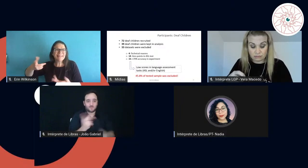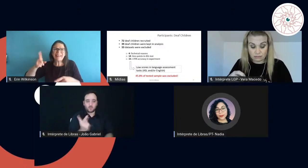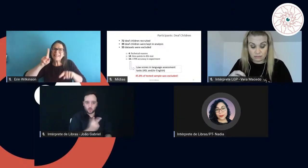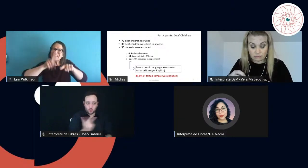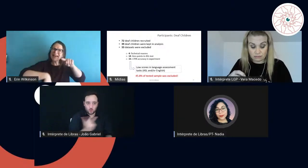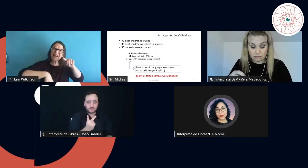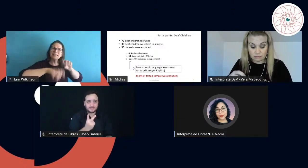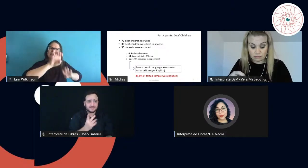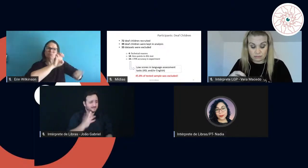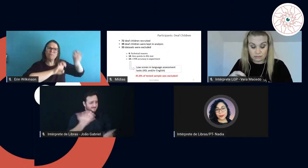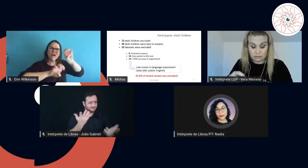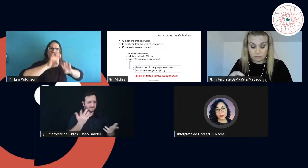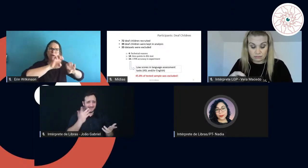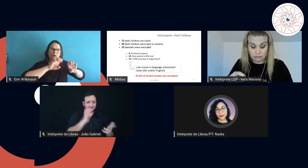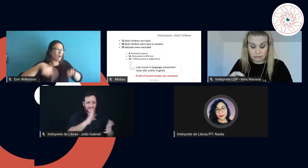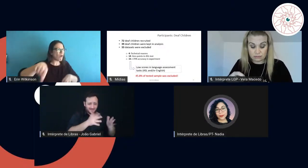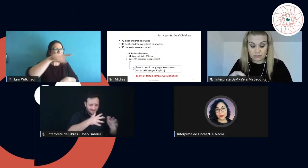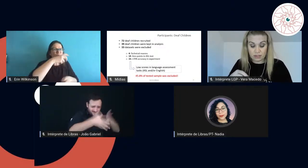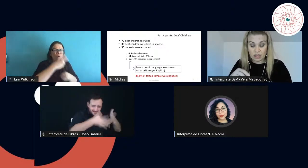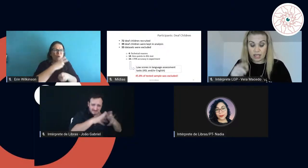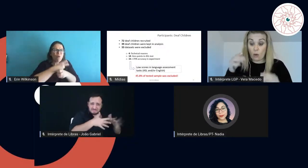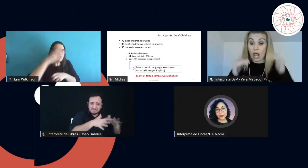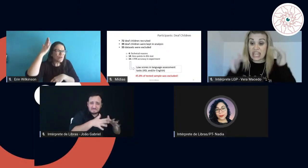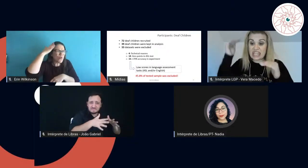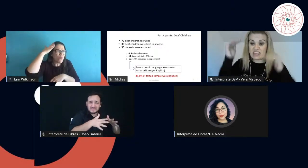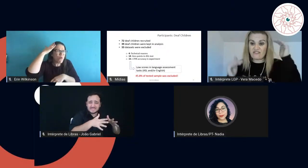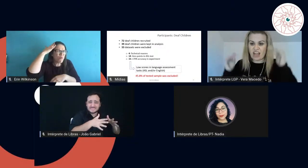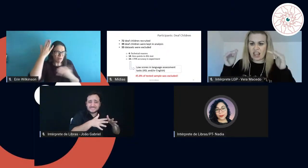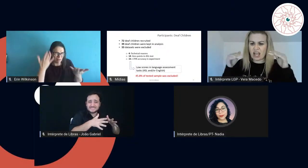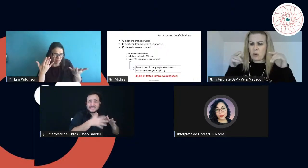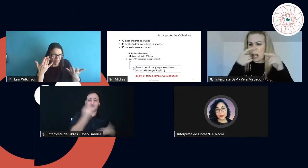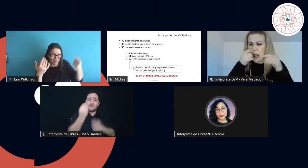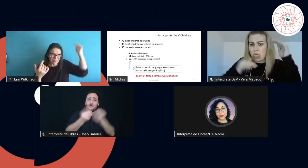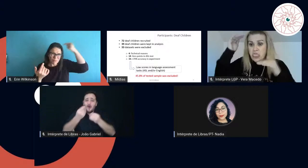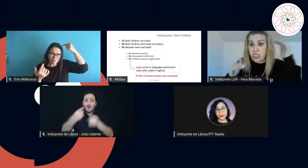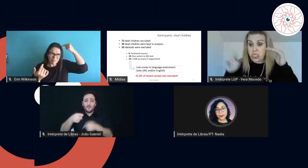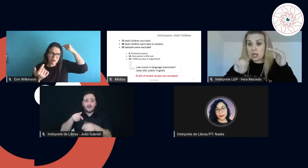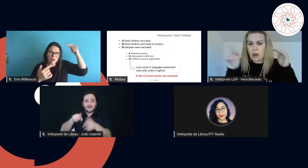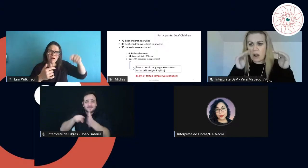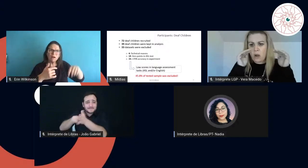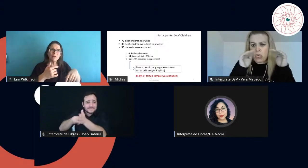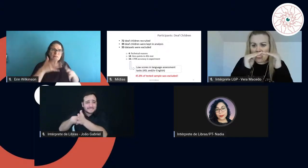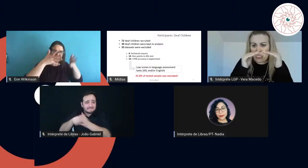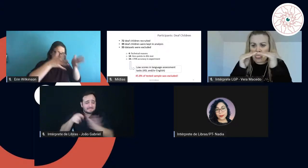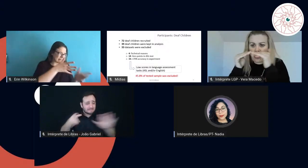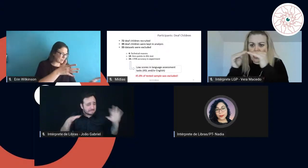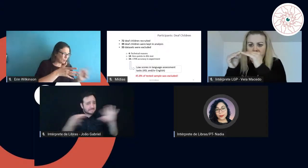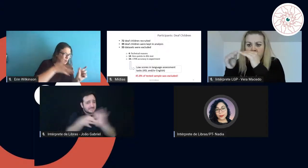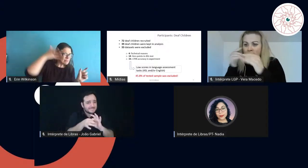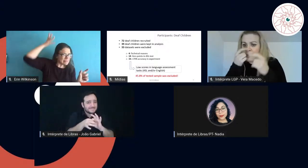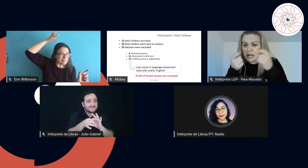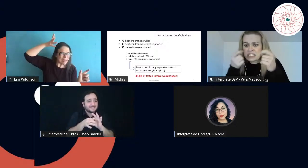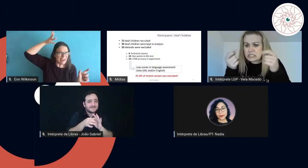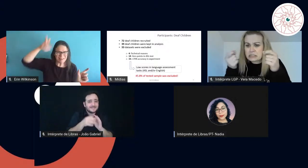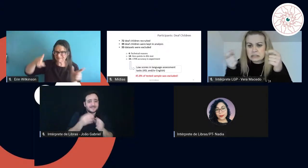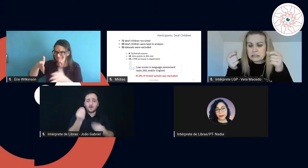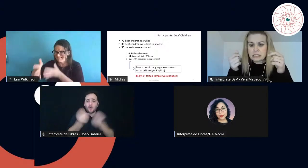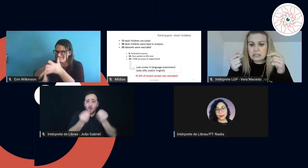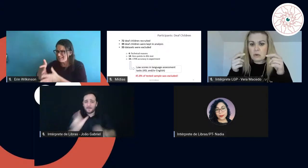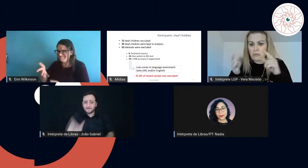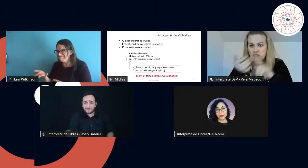em que elas elas tinham um nível muito equiparado, eram bilíngues, eh, eram tinham